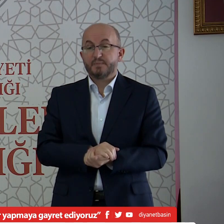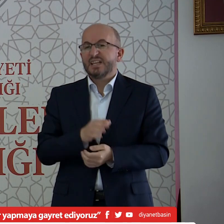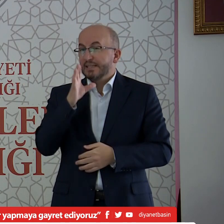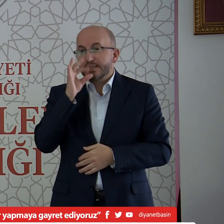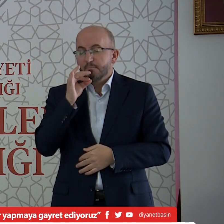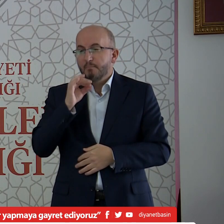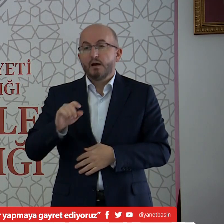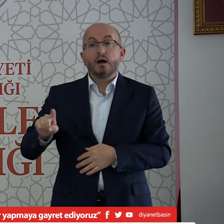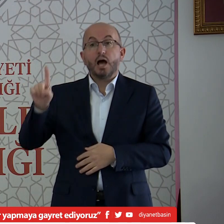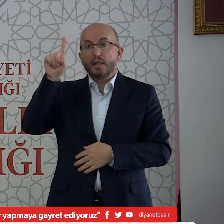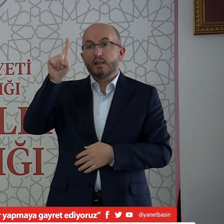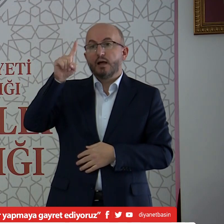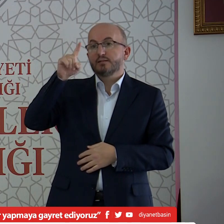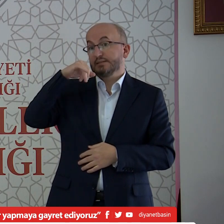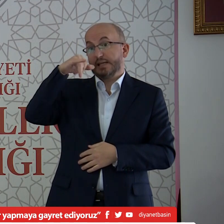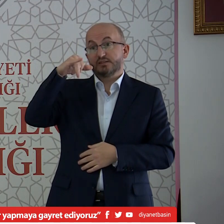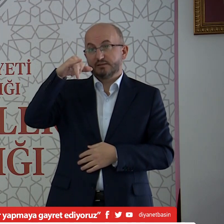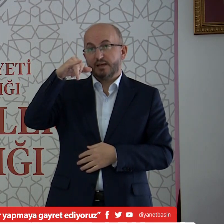kim Allah indinde